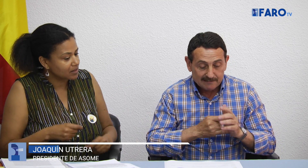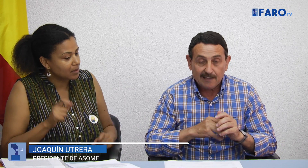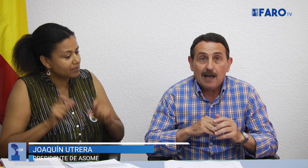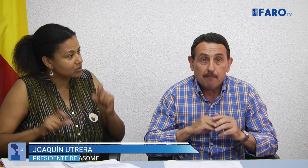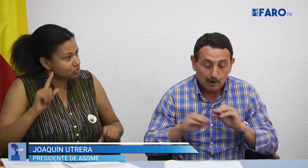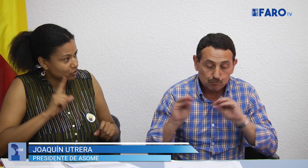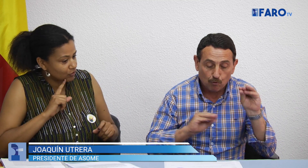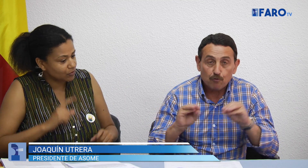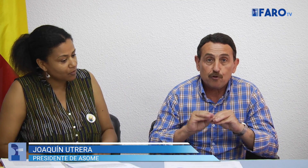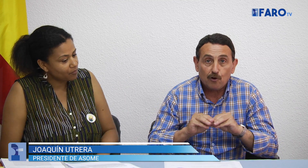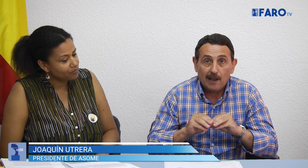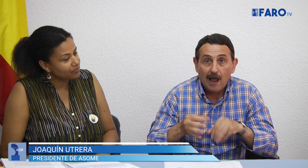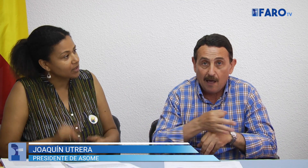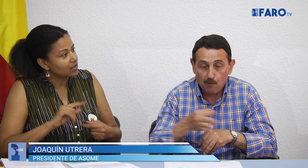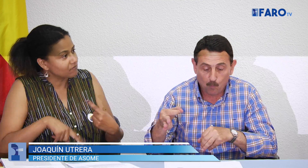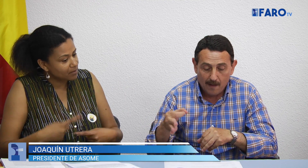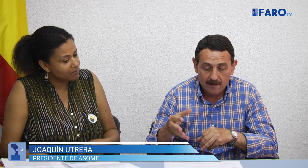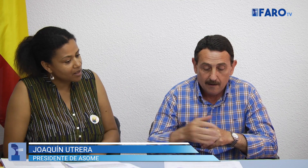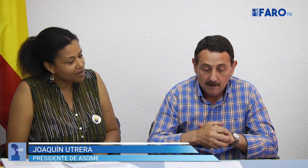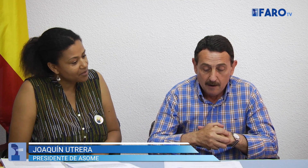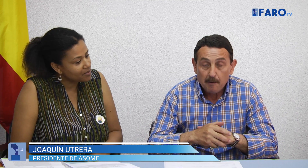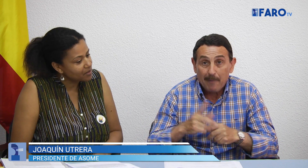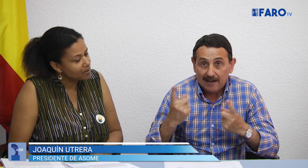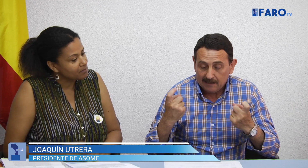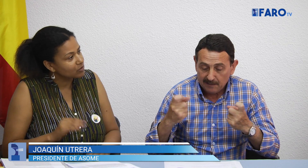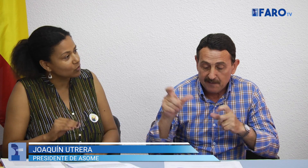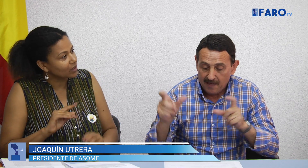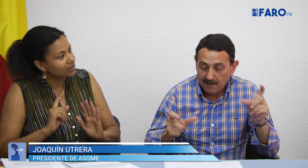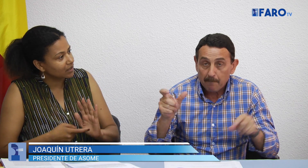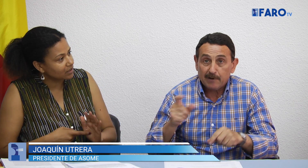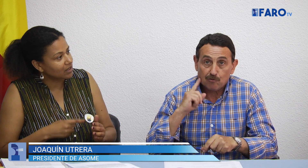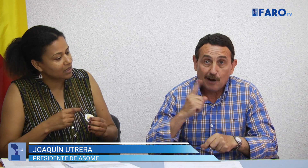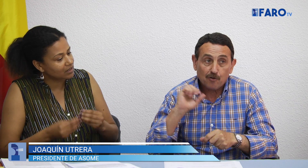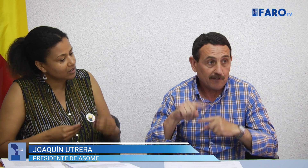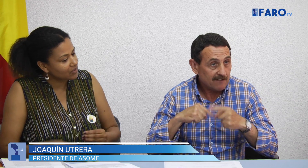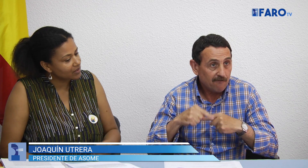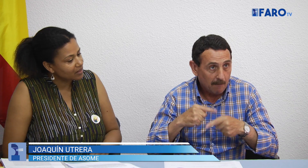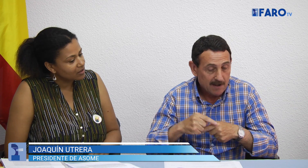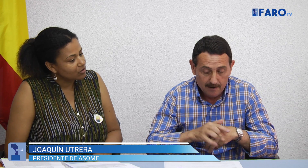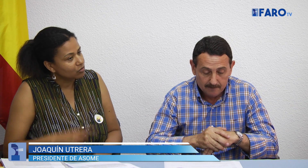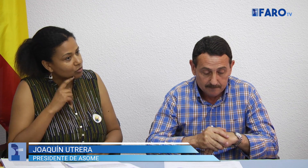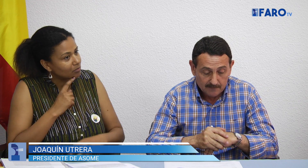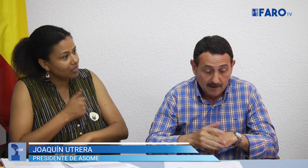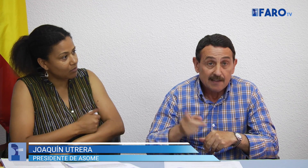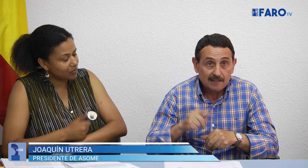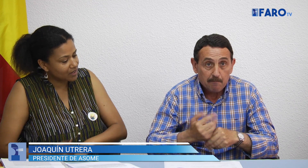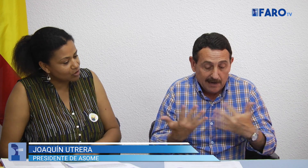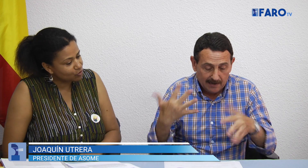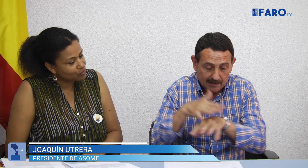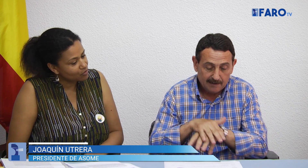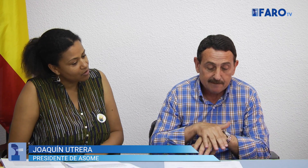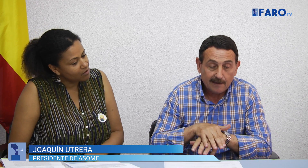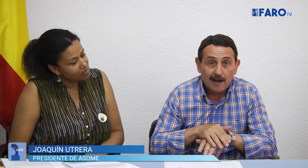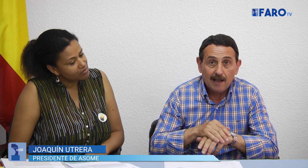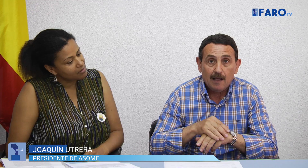Bueno, que quiere plantear soluciones adecuadas y necesidades para las personas sordas y sus familias,